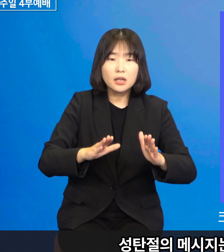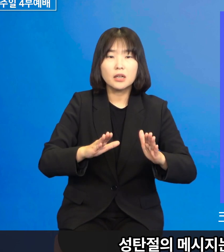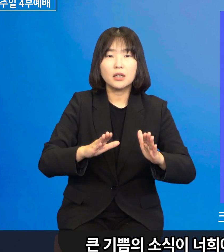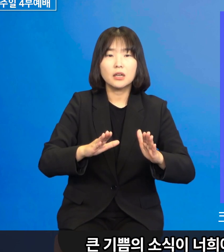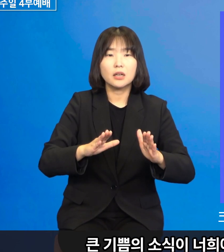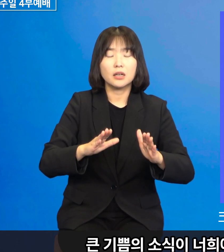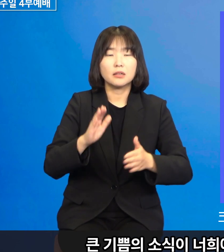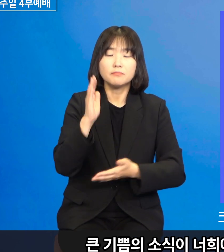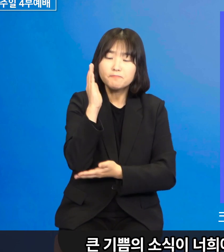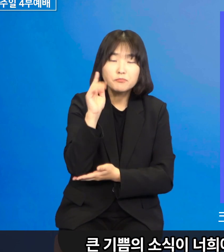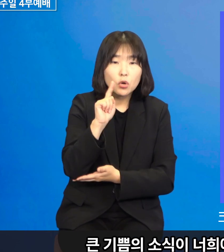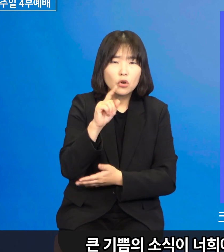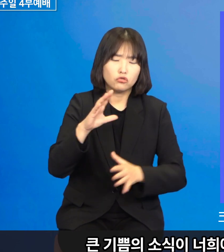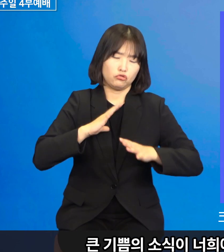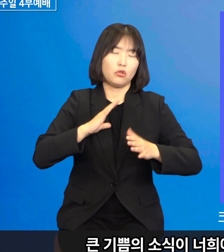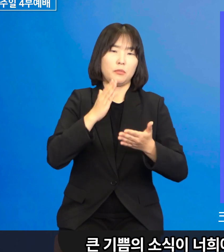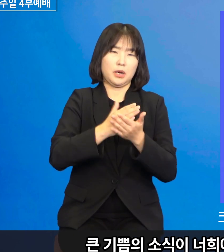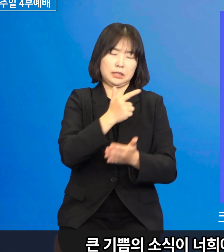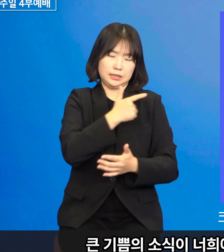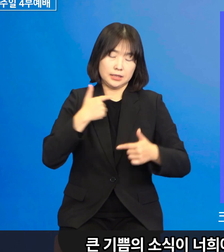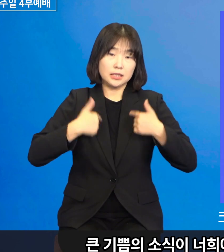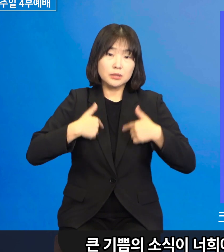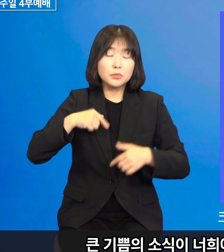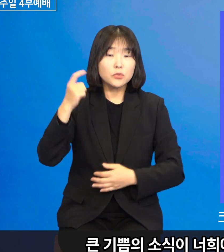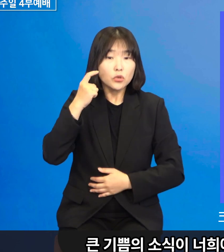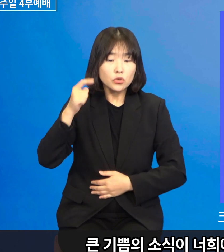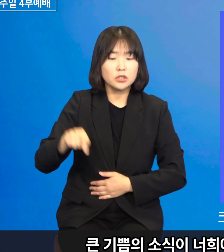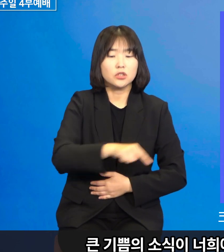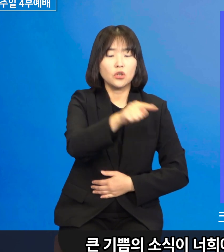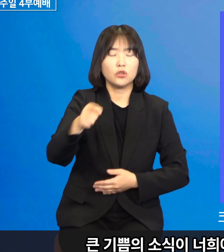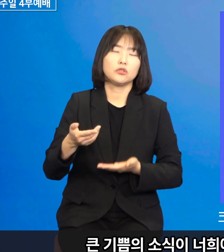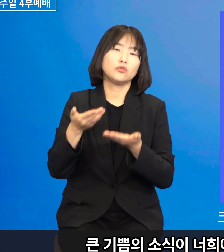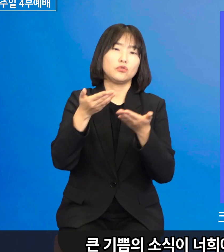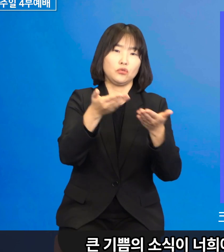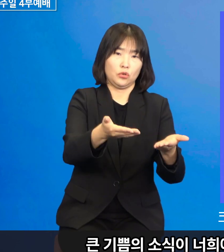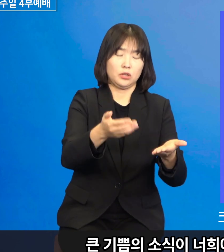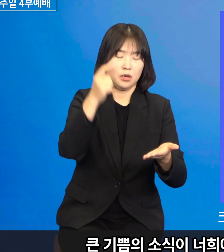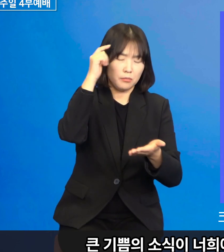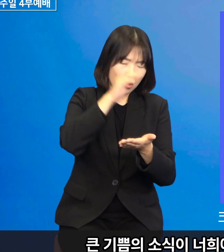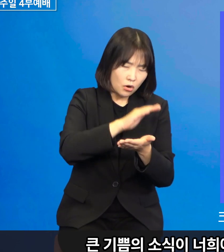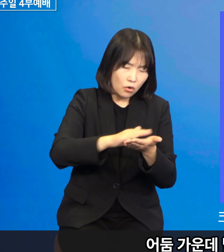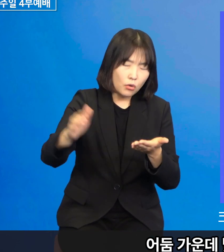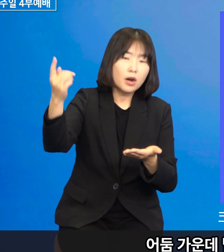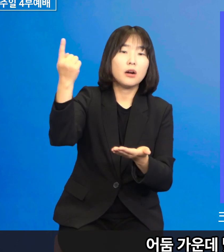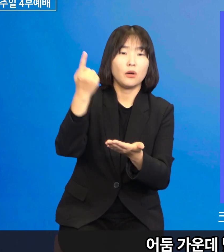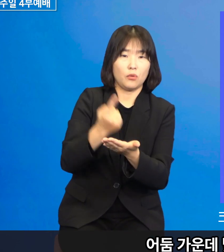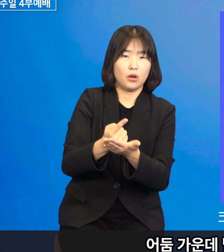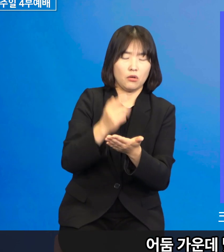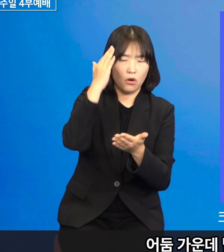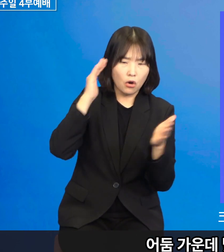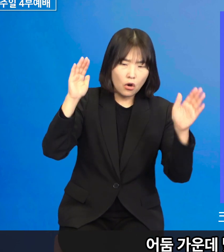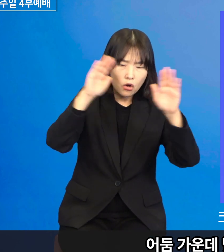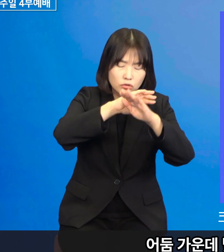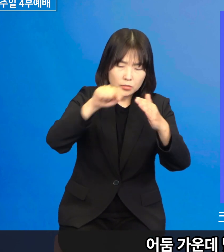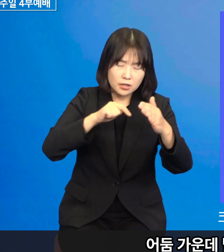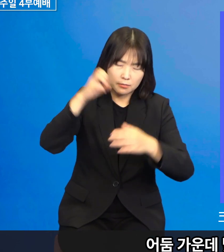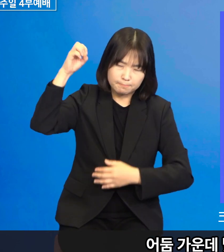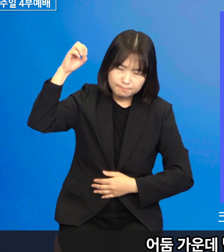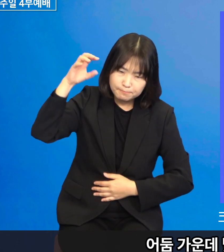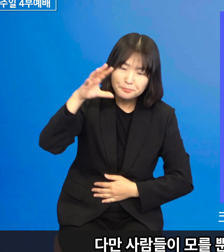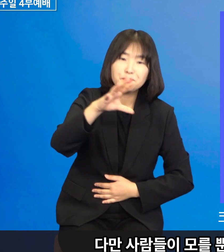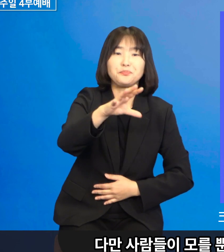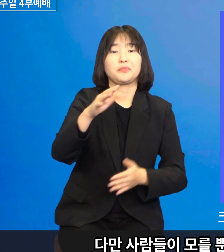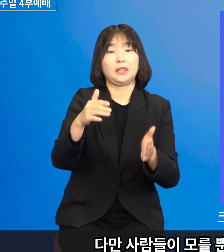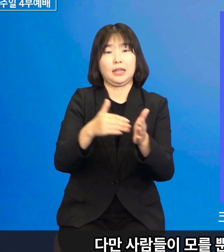말아라. 큰 기쁨의 소식이 너희에게 주어졌다. 평화가 왔고 어둠 가운데 빛이